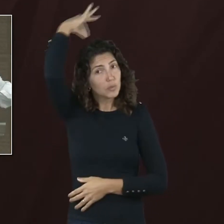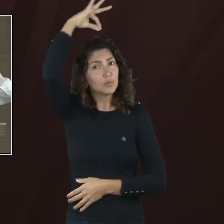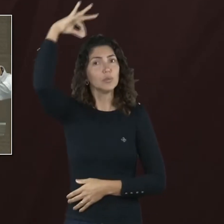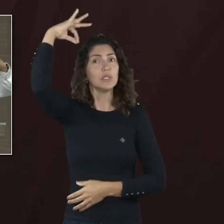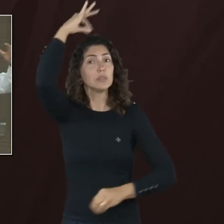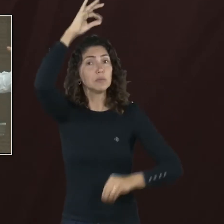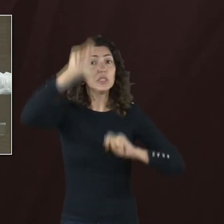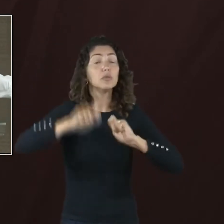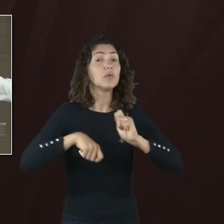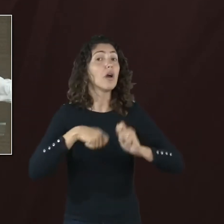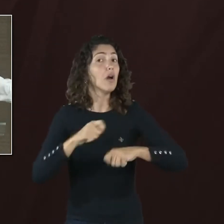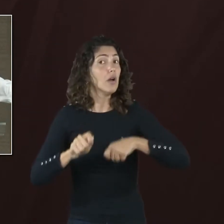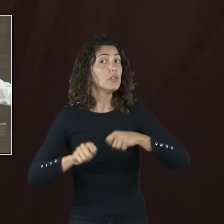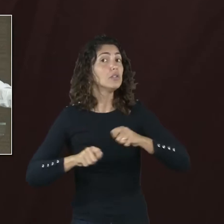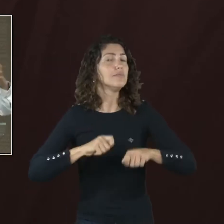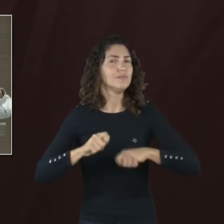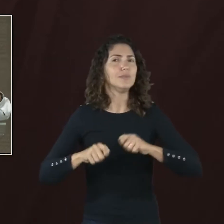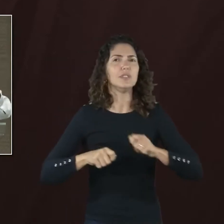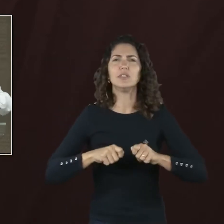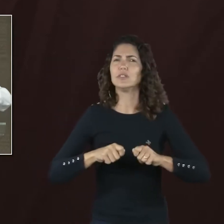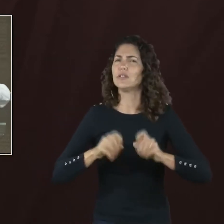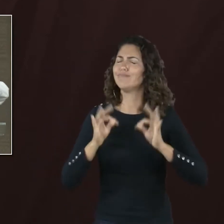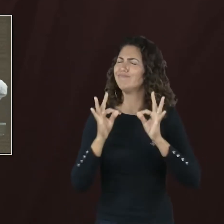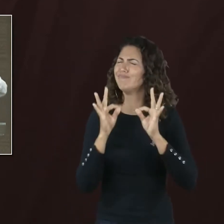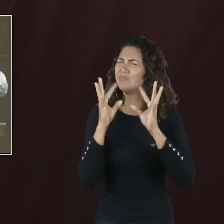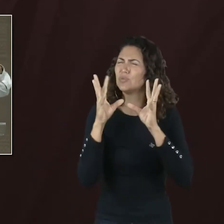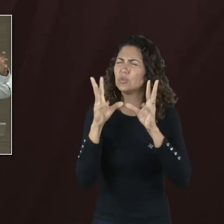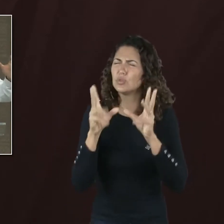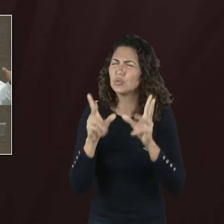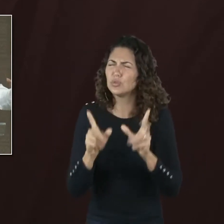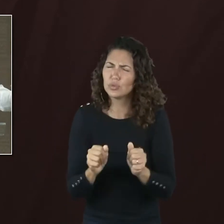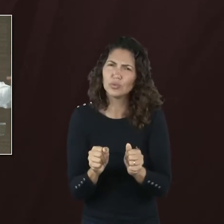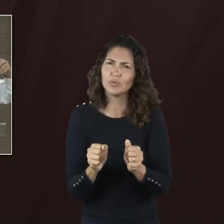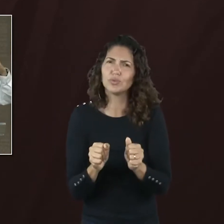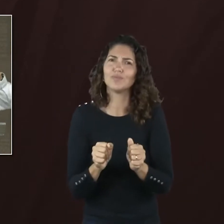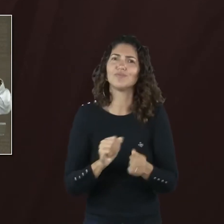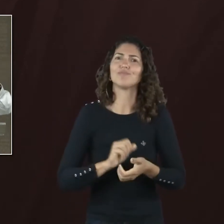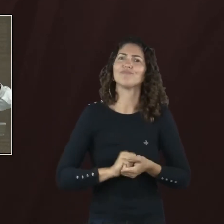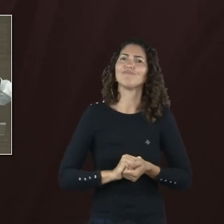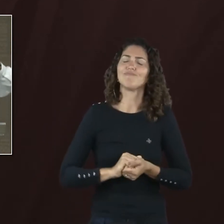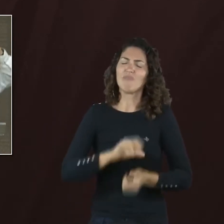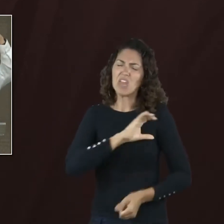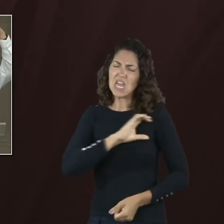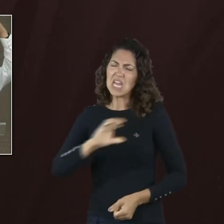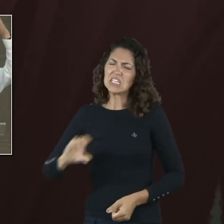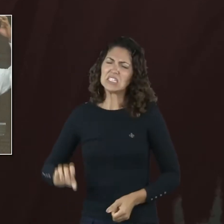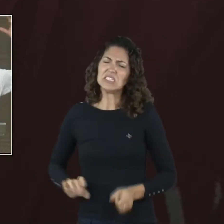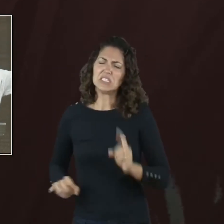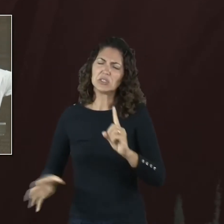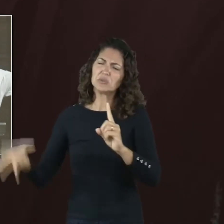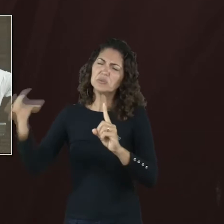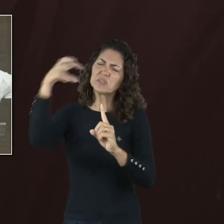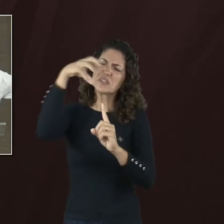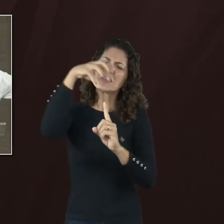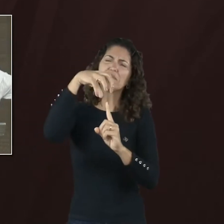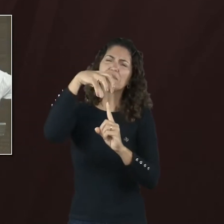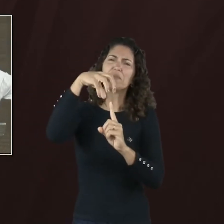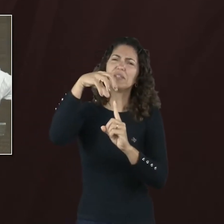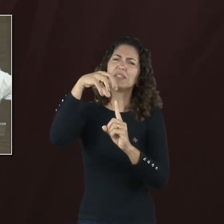que opera tudo, debaixo do encabeçamento de Cristo e debaixo da operação de Deus